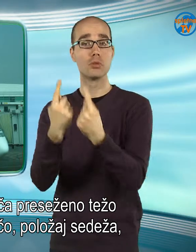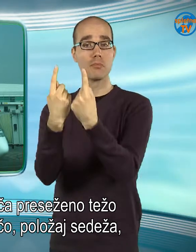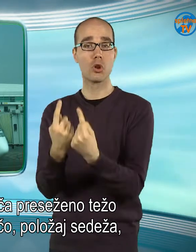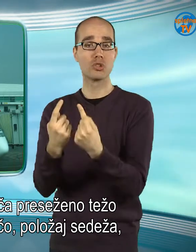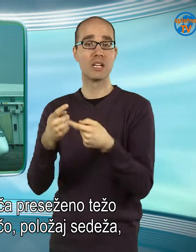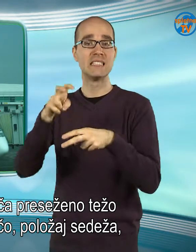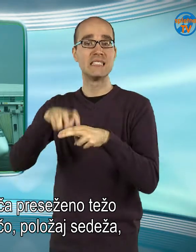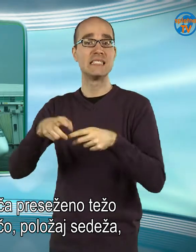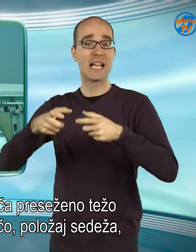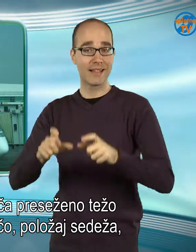in drugo.